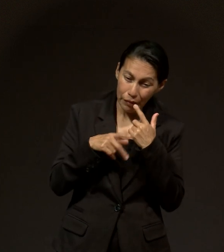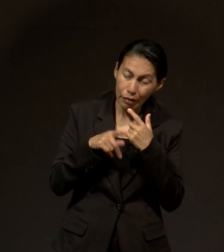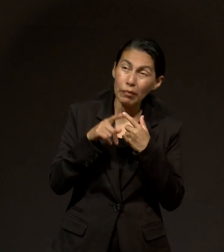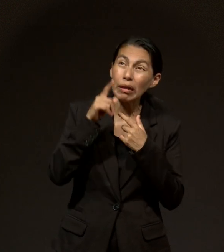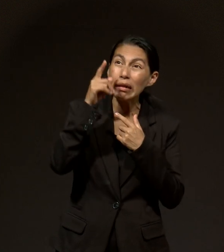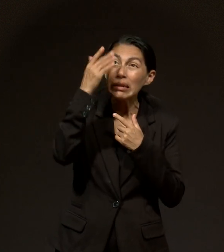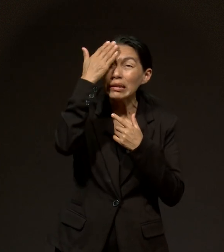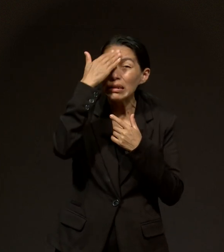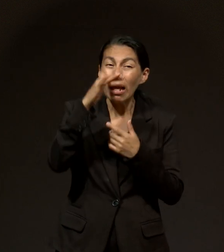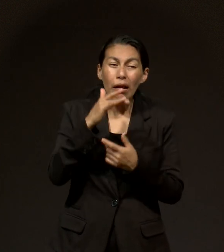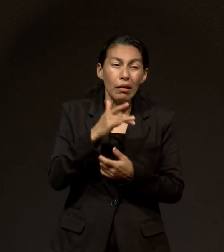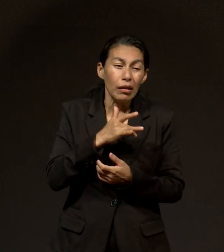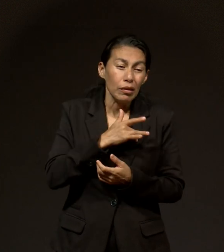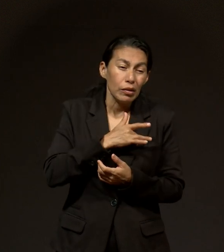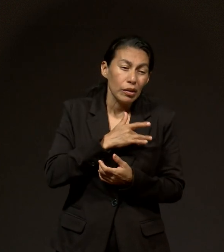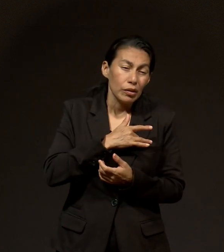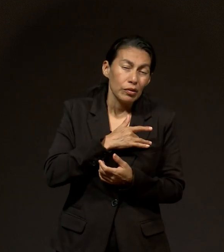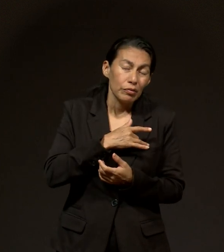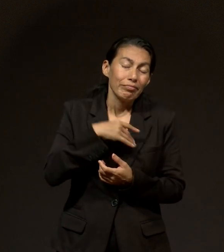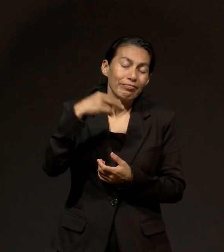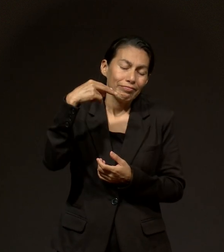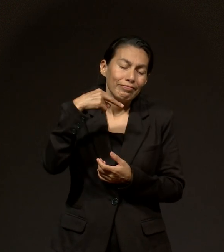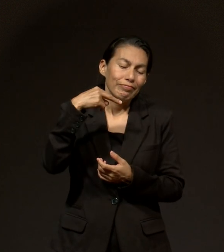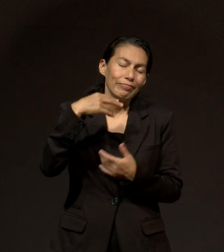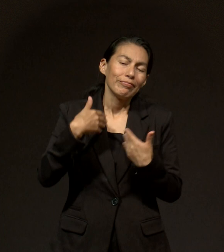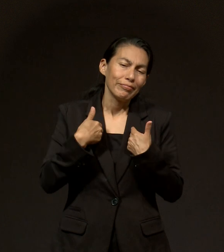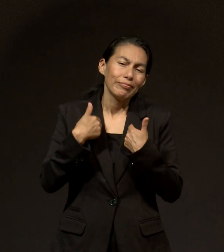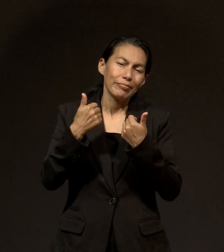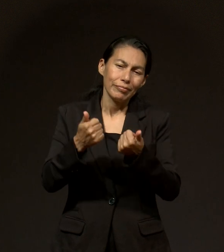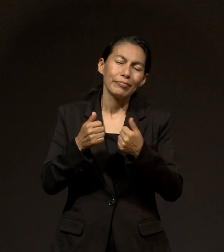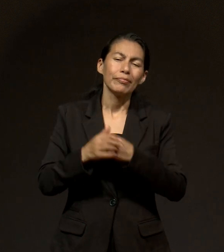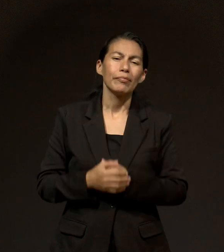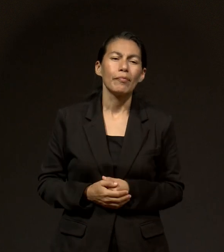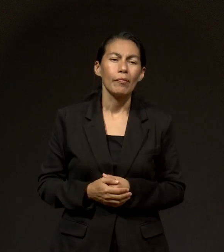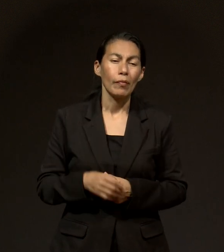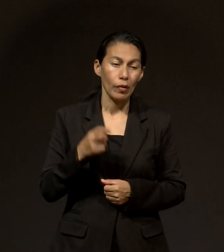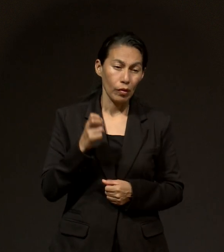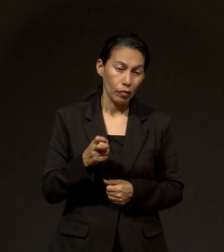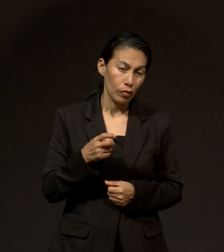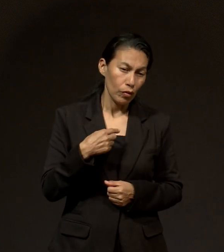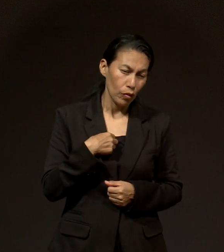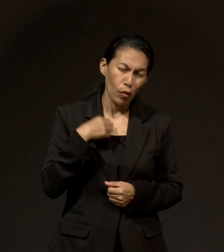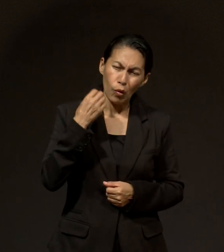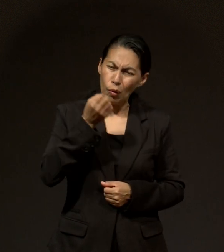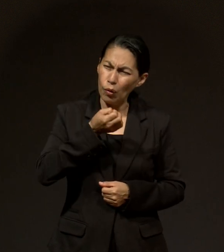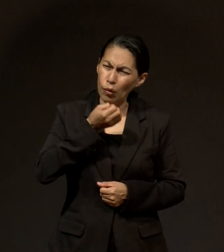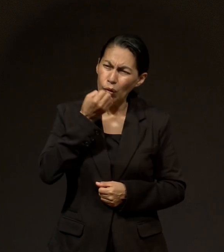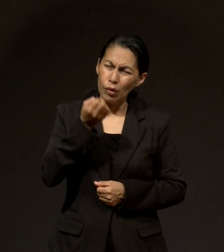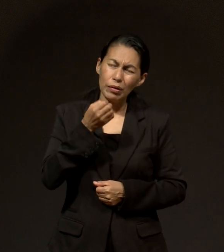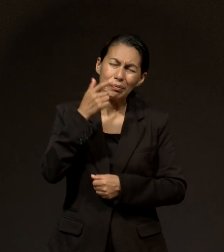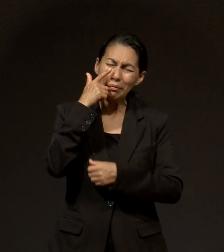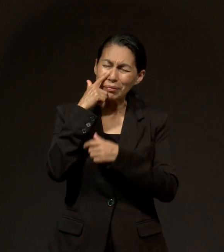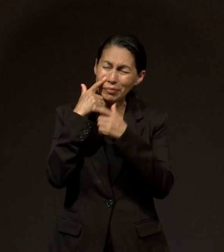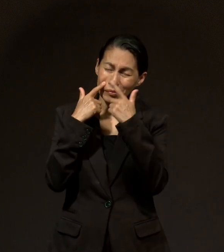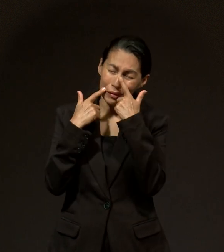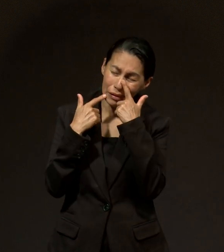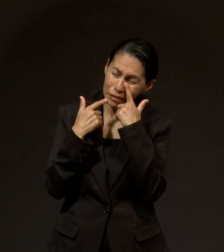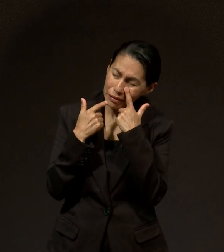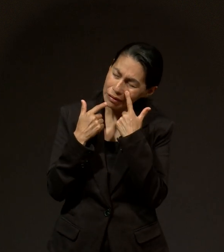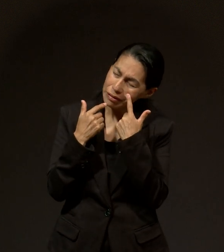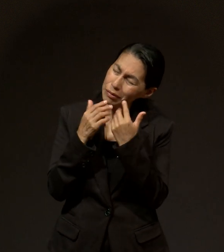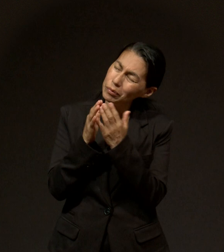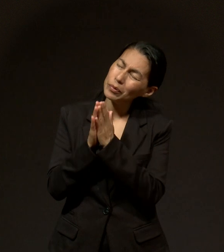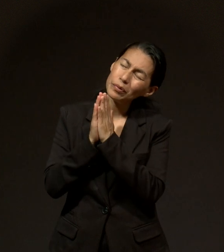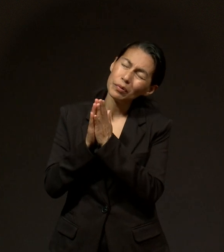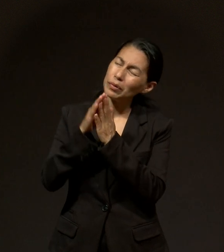corazón y lo que quiere dar a decir. Y, pues, yo oré al Señor, sí, llorando. Y, pues, ya le dije, Señor,